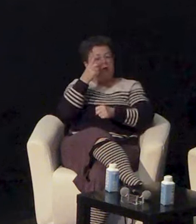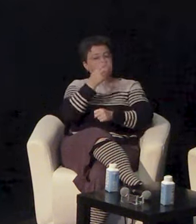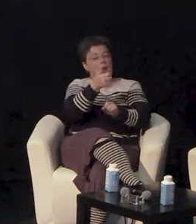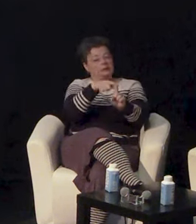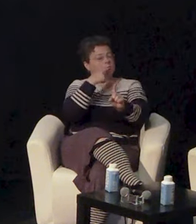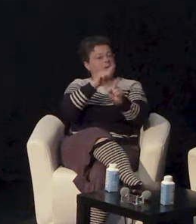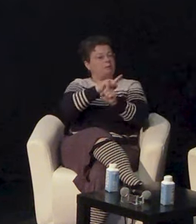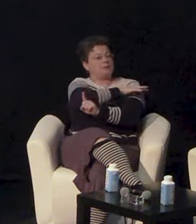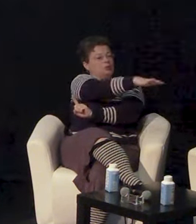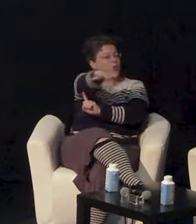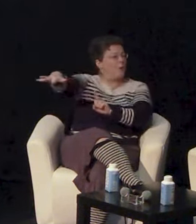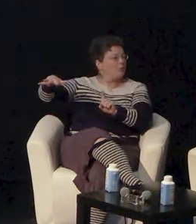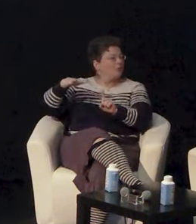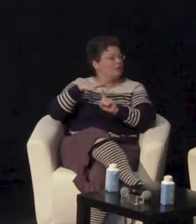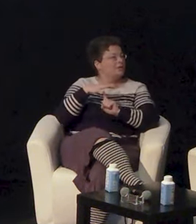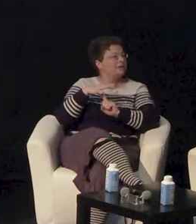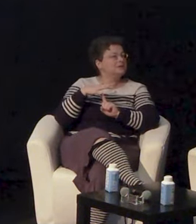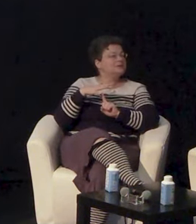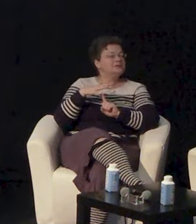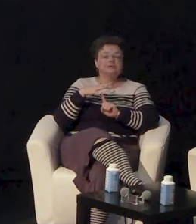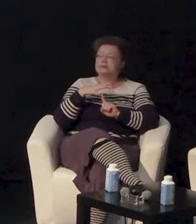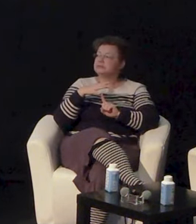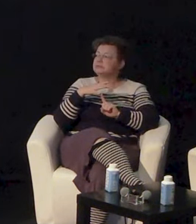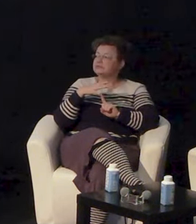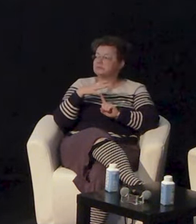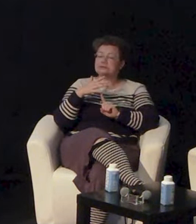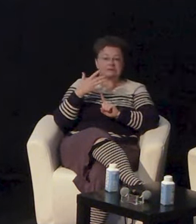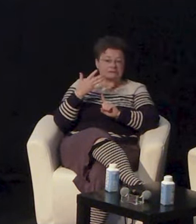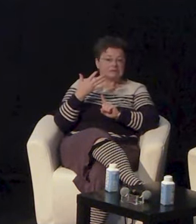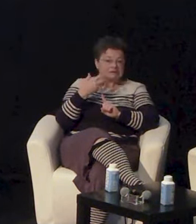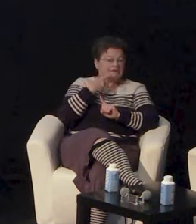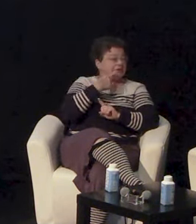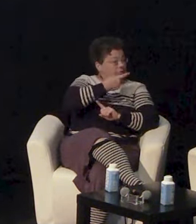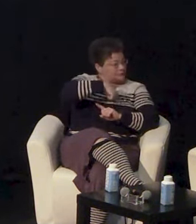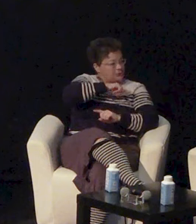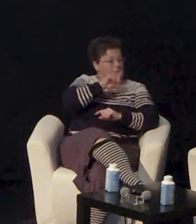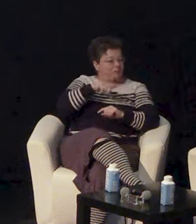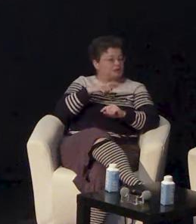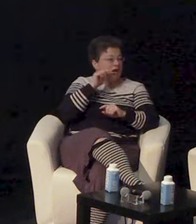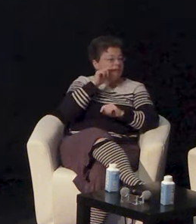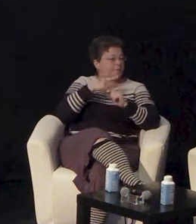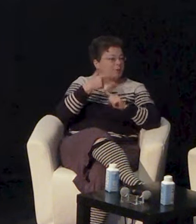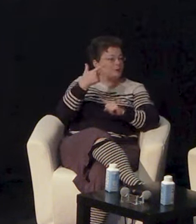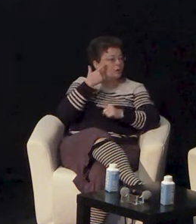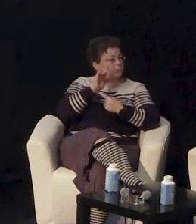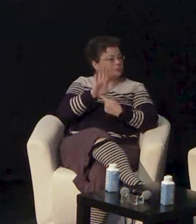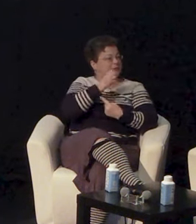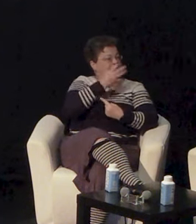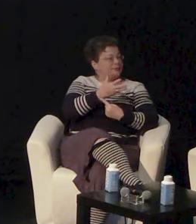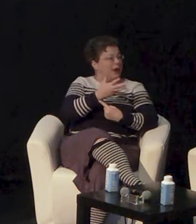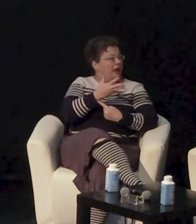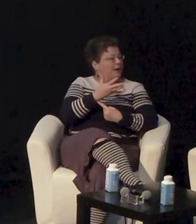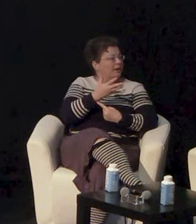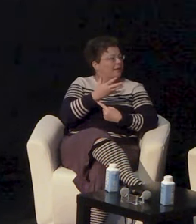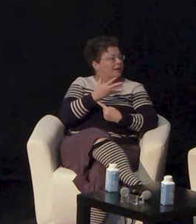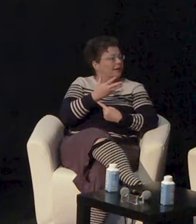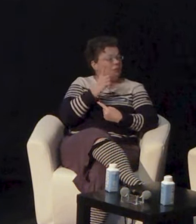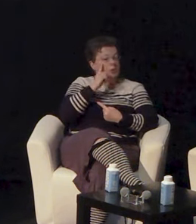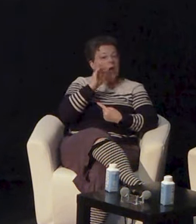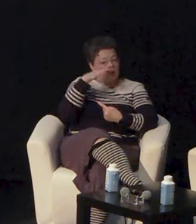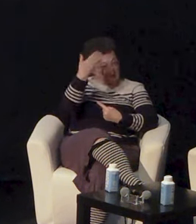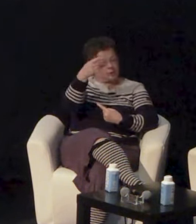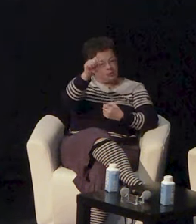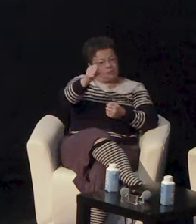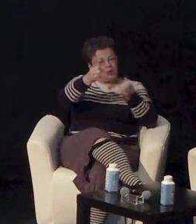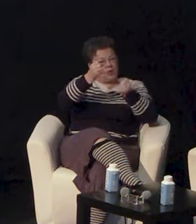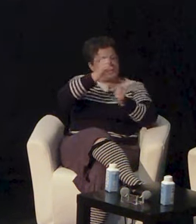partent de cette entreprise, mais c'est aussi l'entreprise qui en garde une mauvaise expérience, donc du coup ne veut plus embaucher de